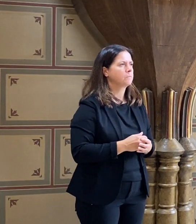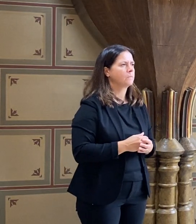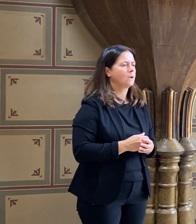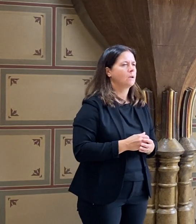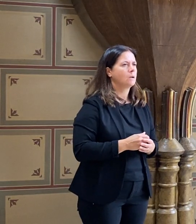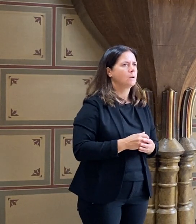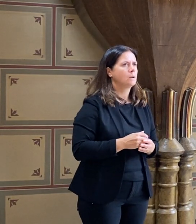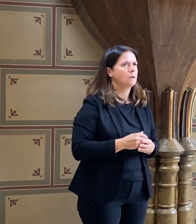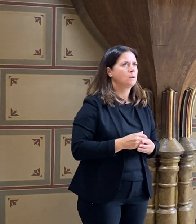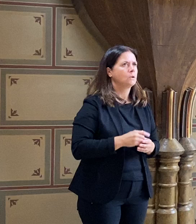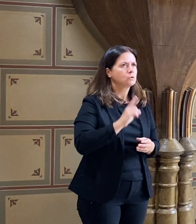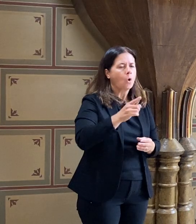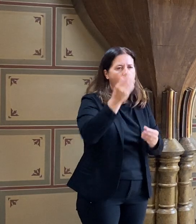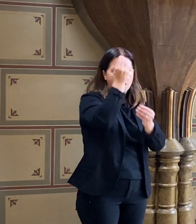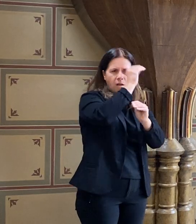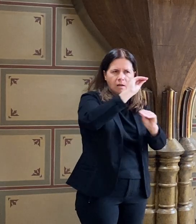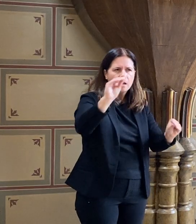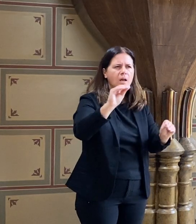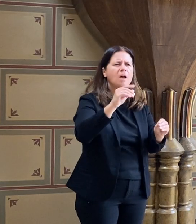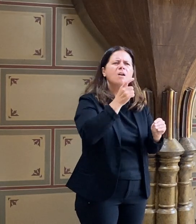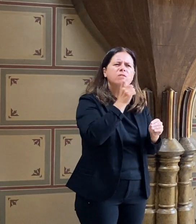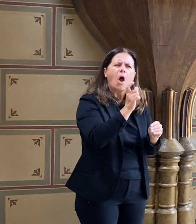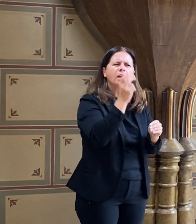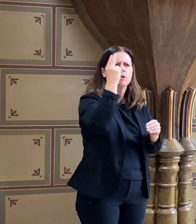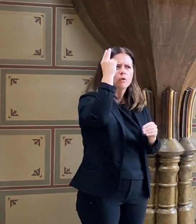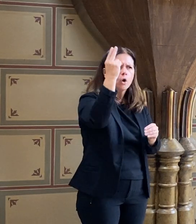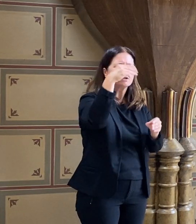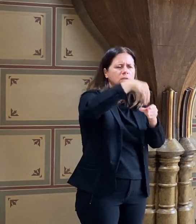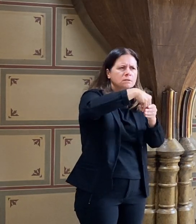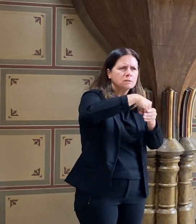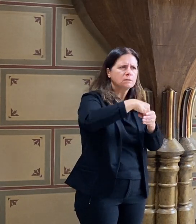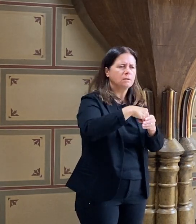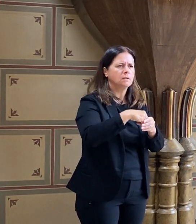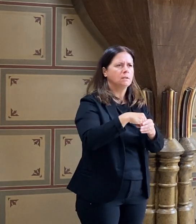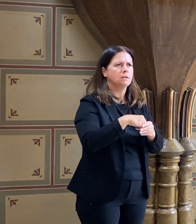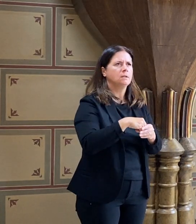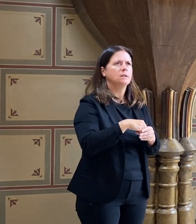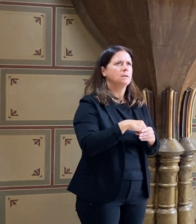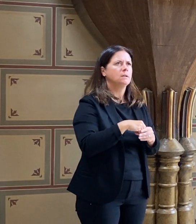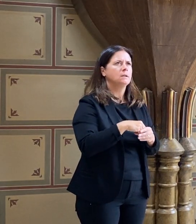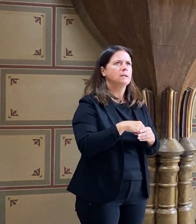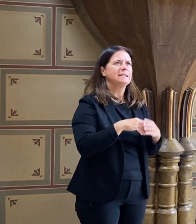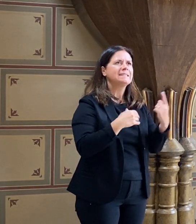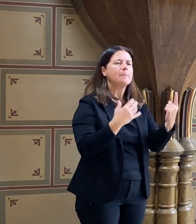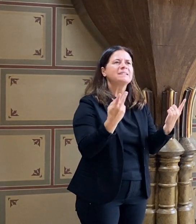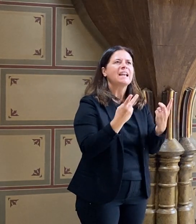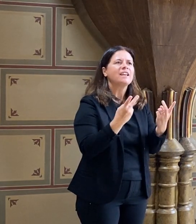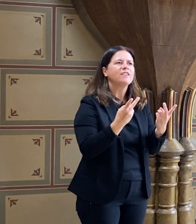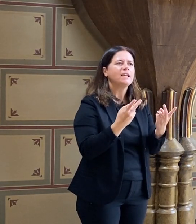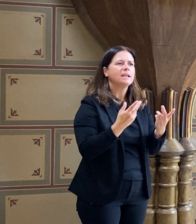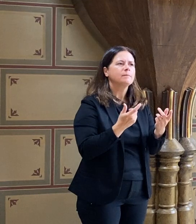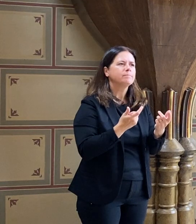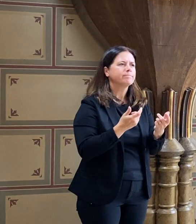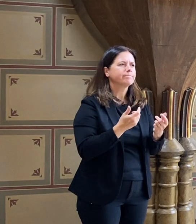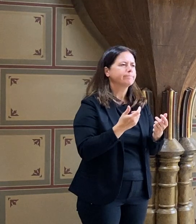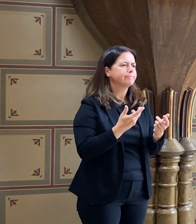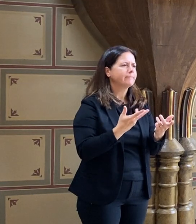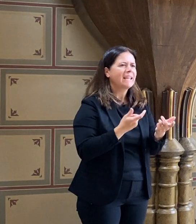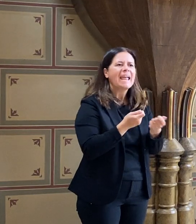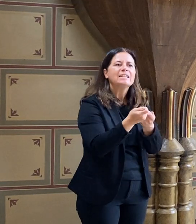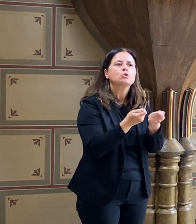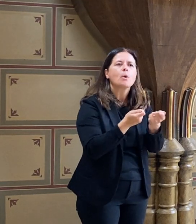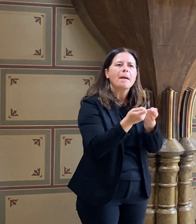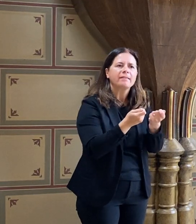hinweisen, dass das, was in dem Wort Gottes steckt, ihr seid ja quasi die Instrumente. Ihr gebt das